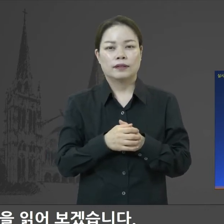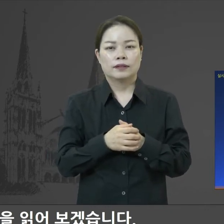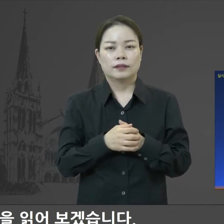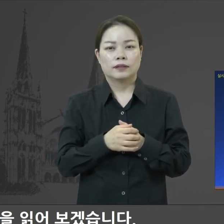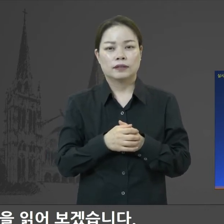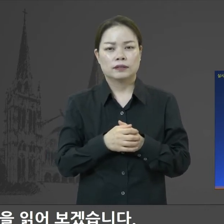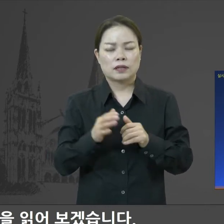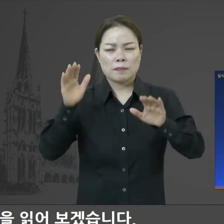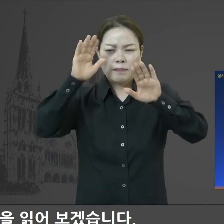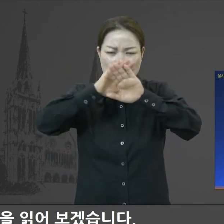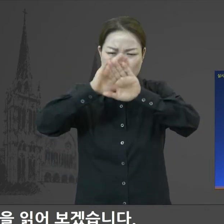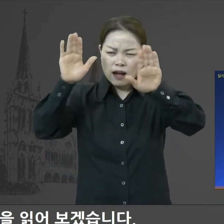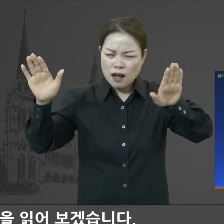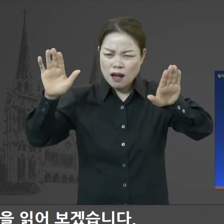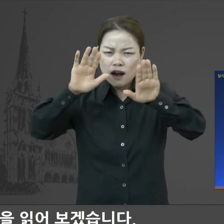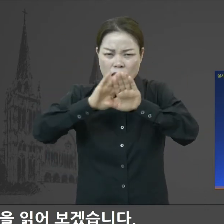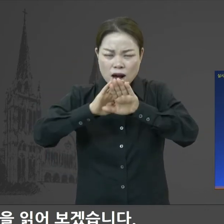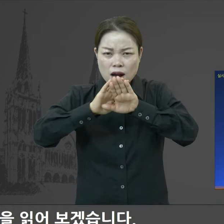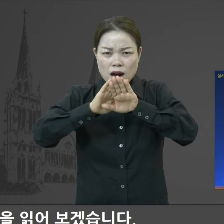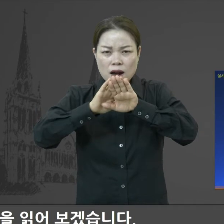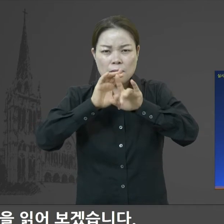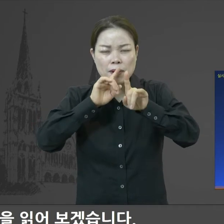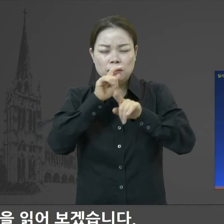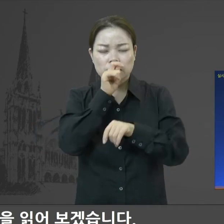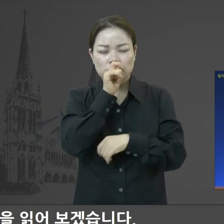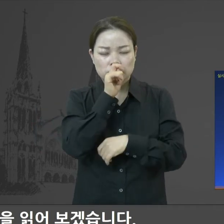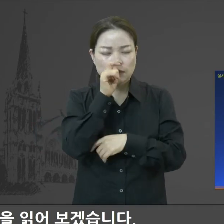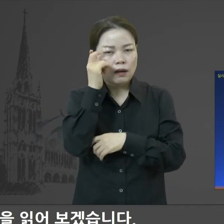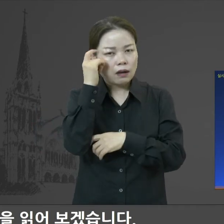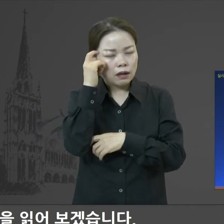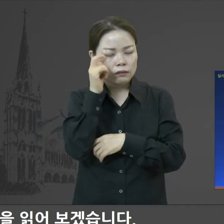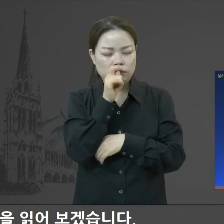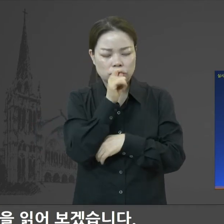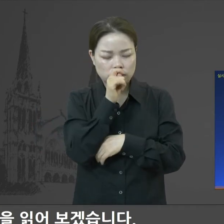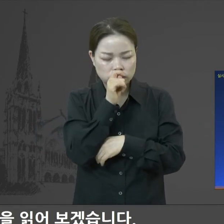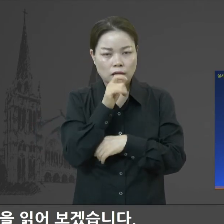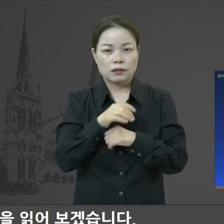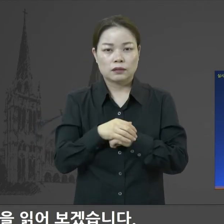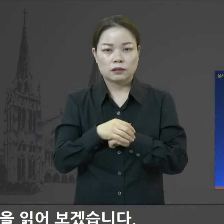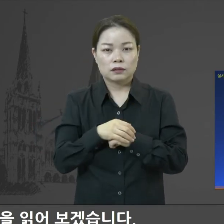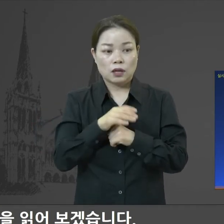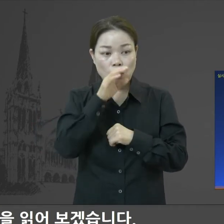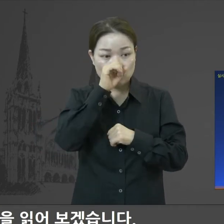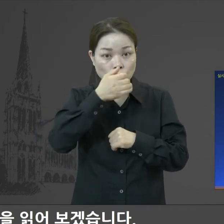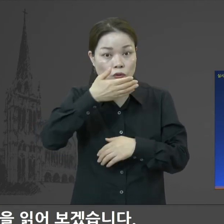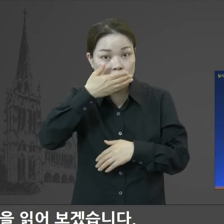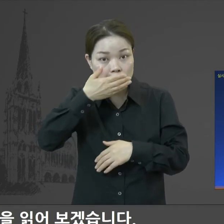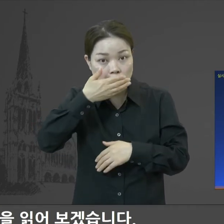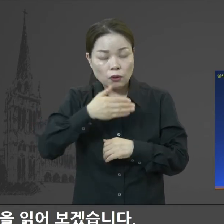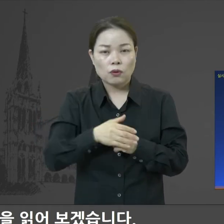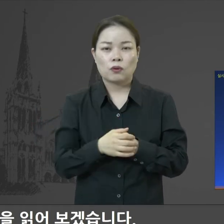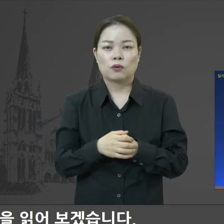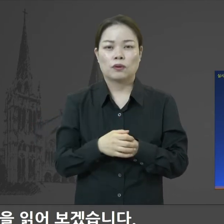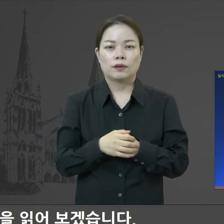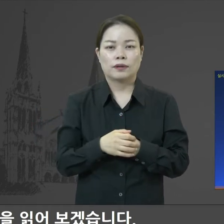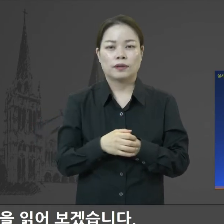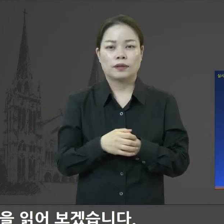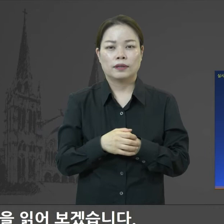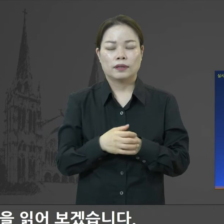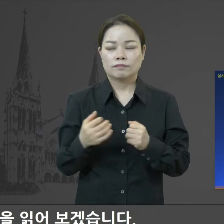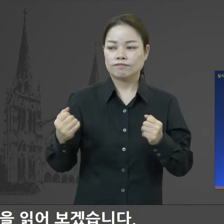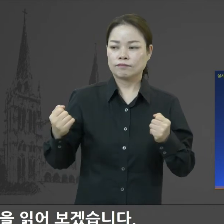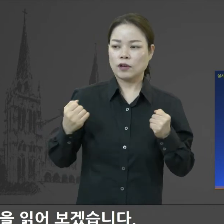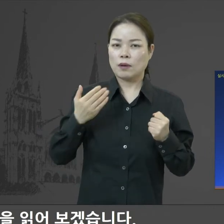그래서 그는 밤낮으로 그 말씀을 묵상하고 또 묵상합니다. 마치 우리가 좋은 음식을 먹고